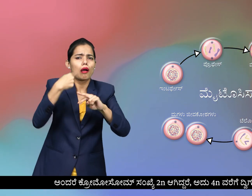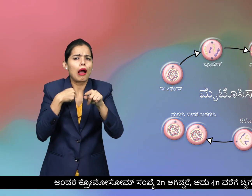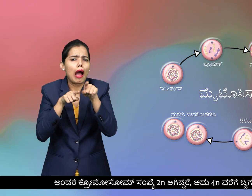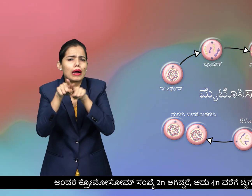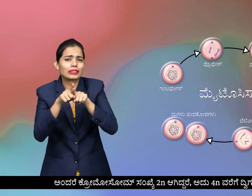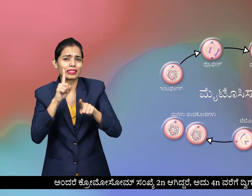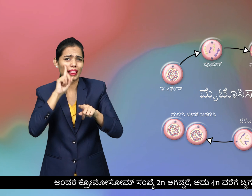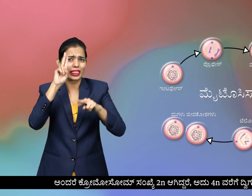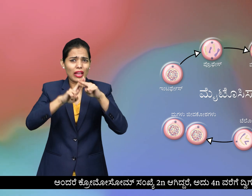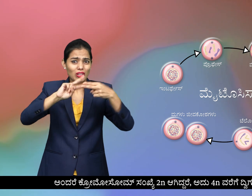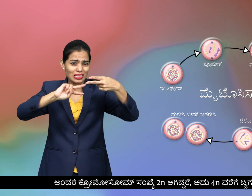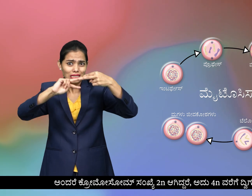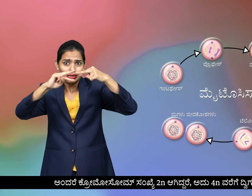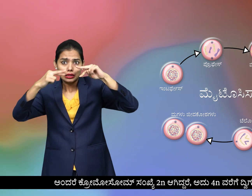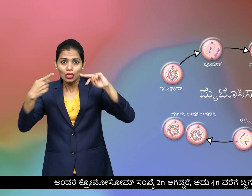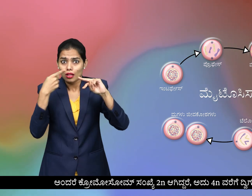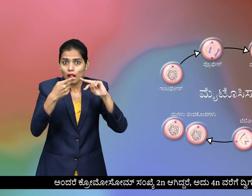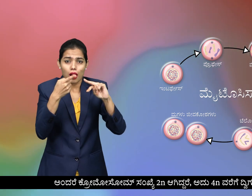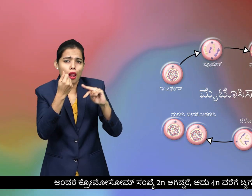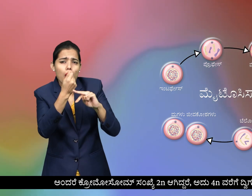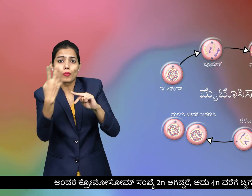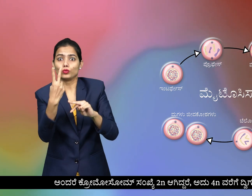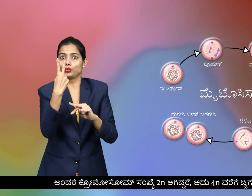ಅದು 4n ವರೆಗೆ ದ್ವಿಗುಣಗೊಳ್ಳುತ್ತದೆ, ಅಂದರೆ 2 ಪಟ್ಟು.